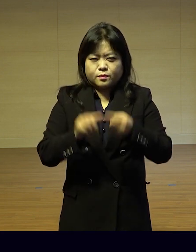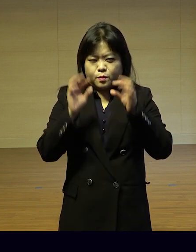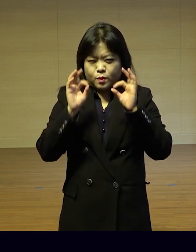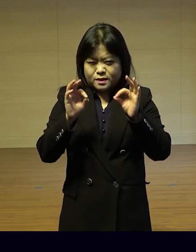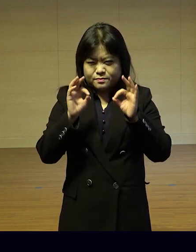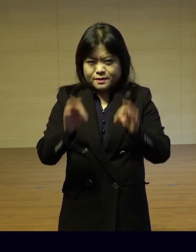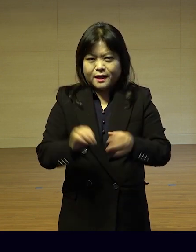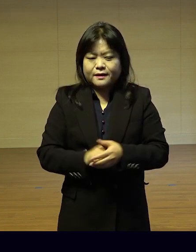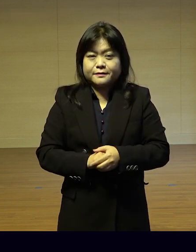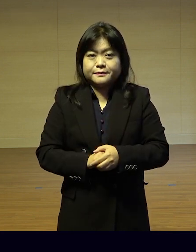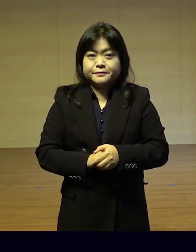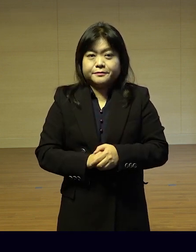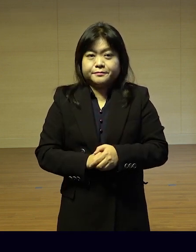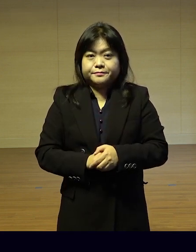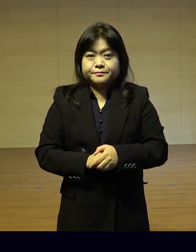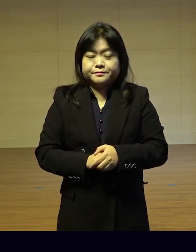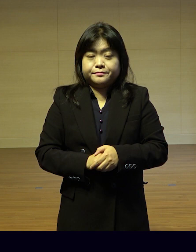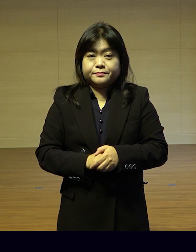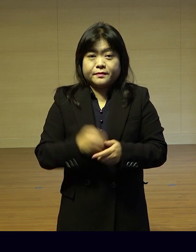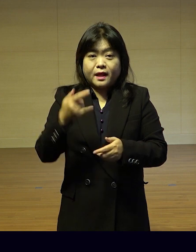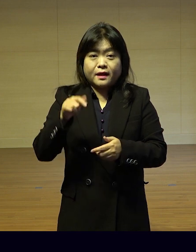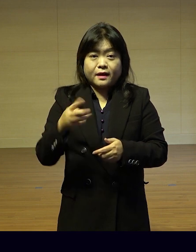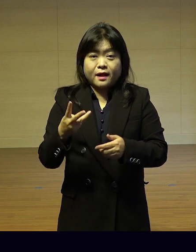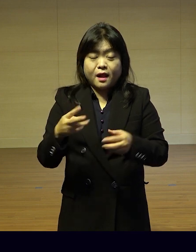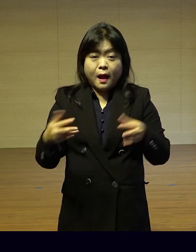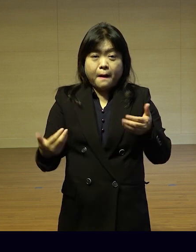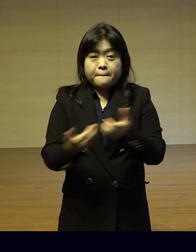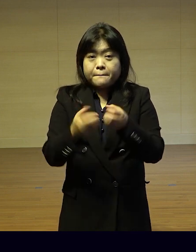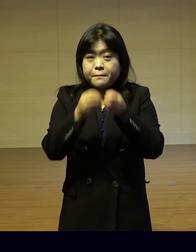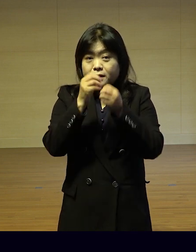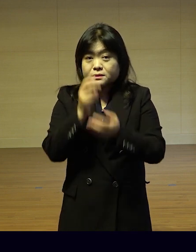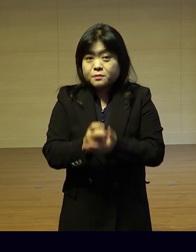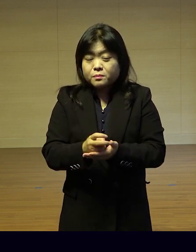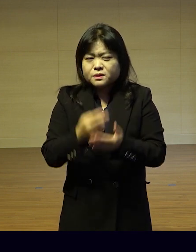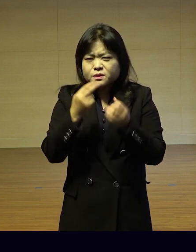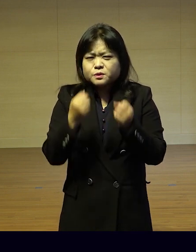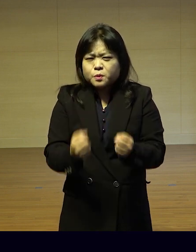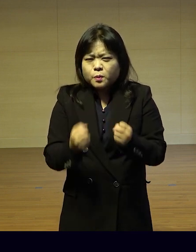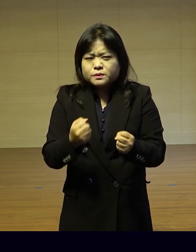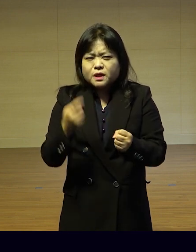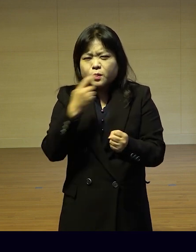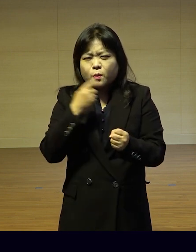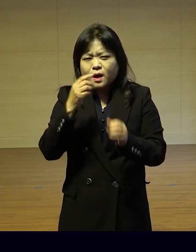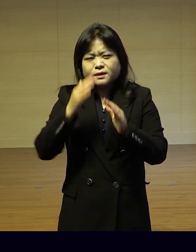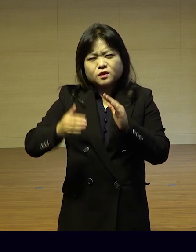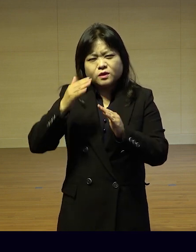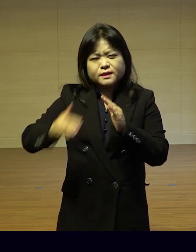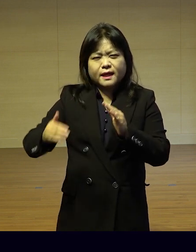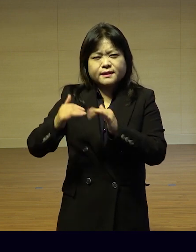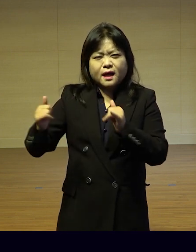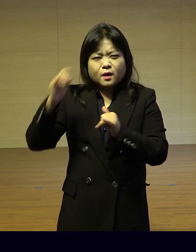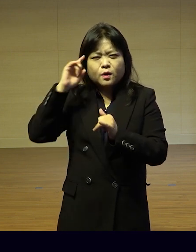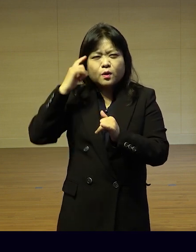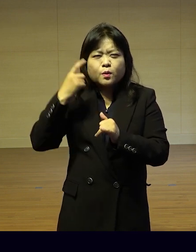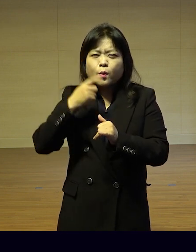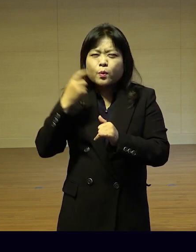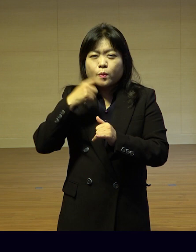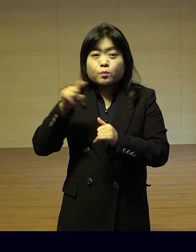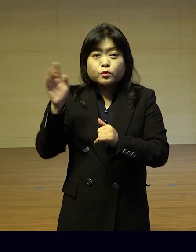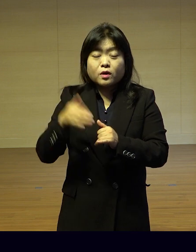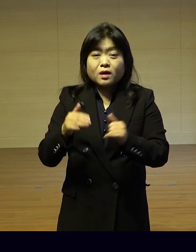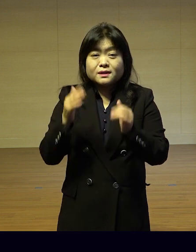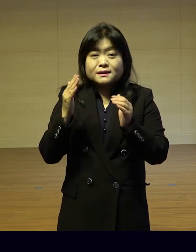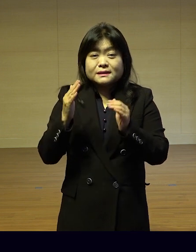보겠습니다. 그래서 해겔 변증법은 그의 존재론 내지 절대자관으로부터 그리고